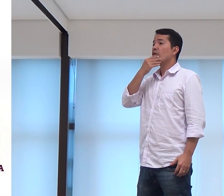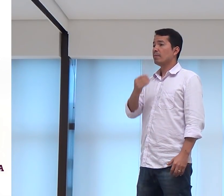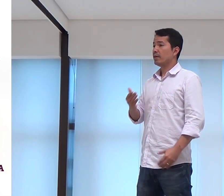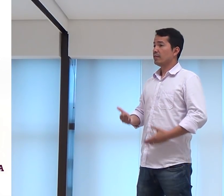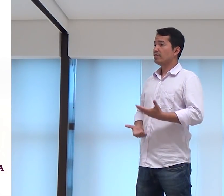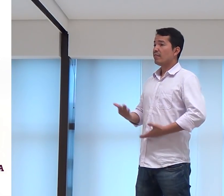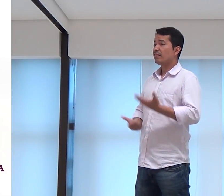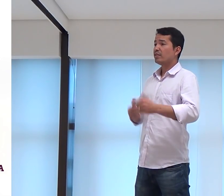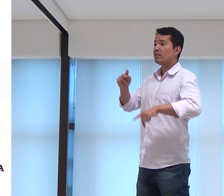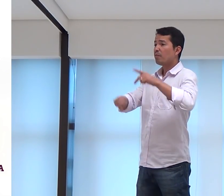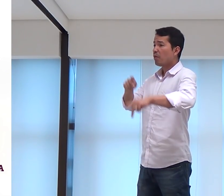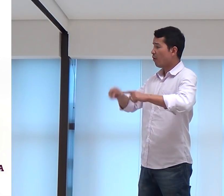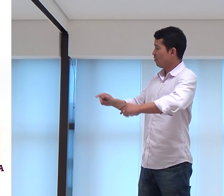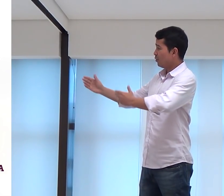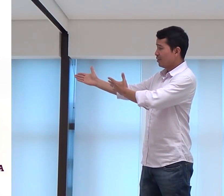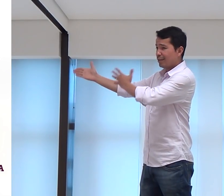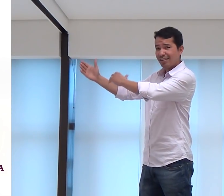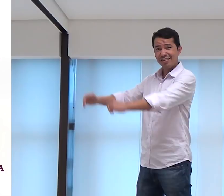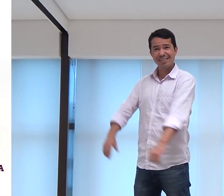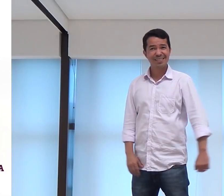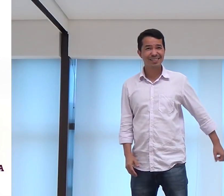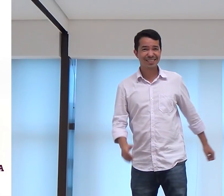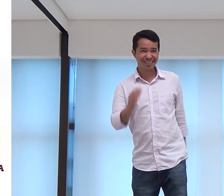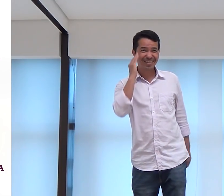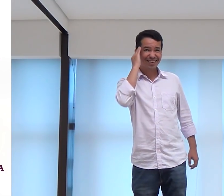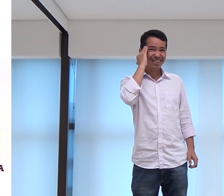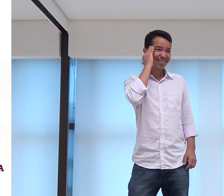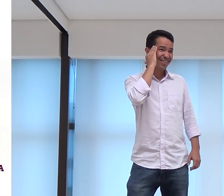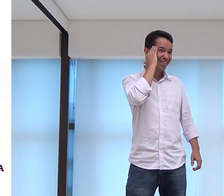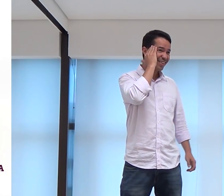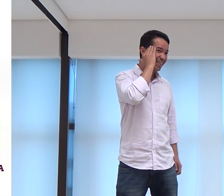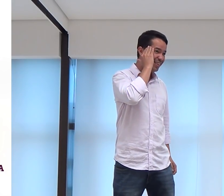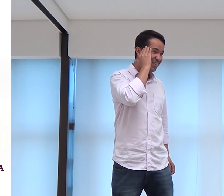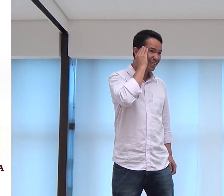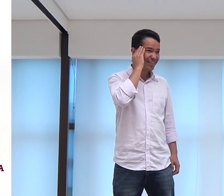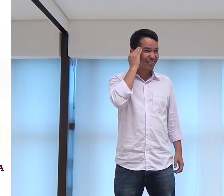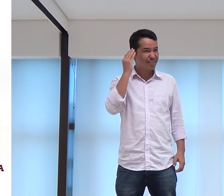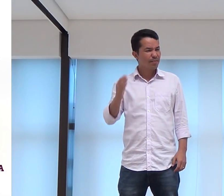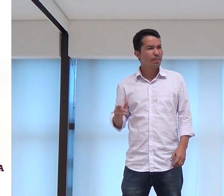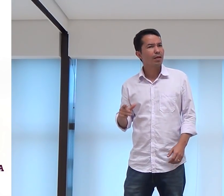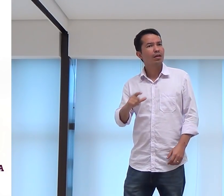E a verdade é que a natureza serve o homem, serve o povo de Deus.